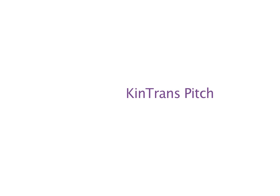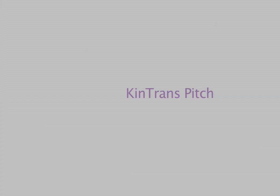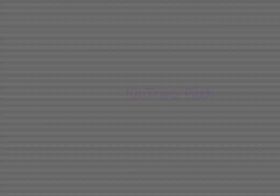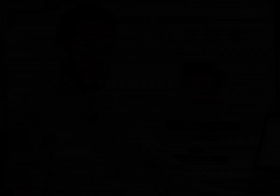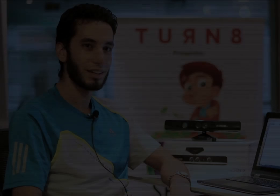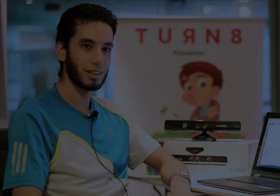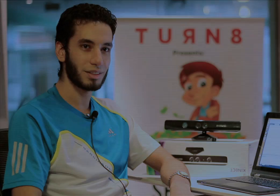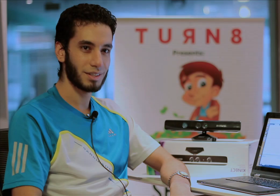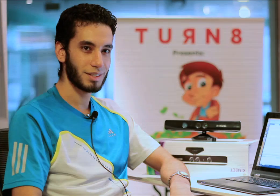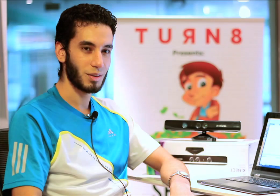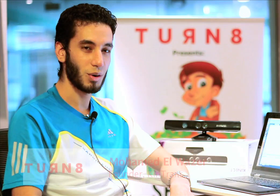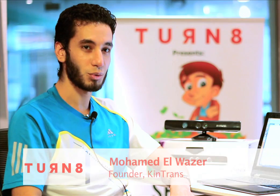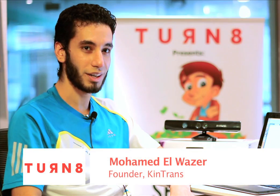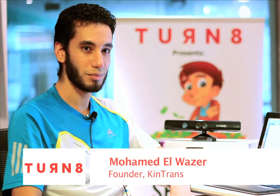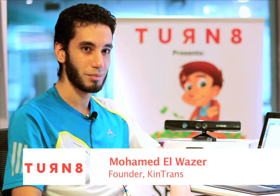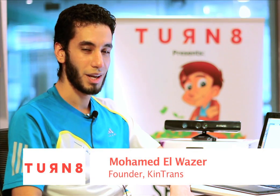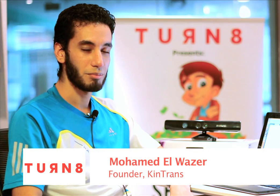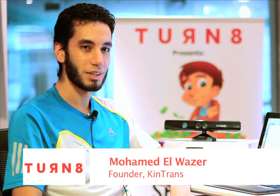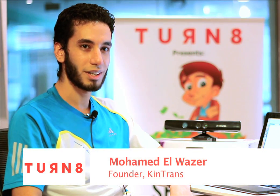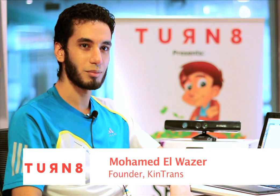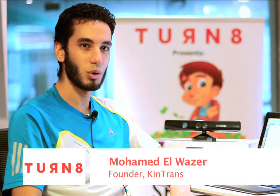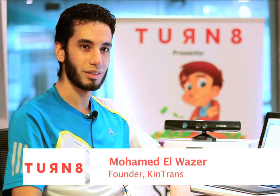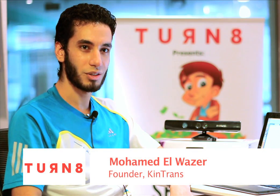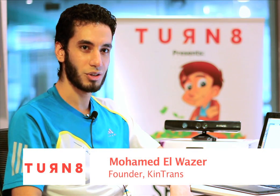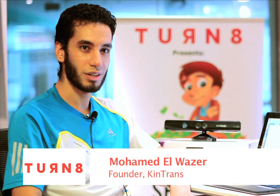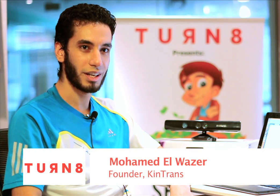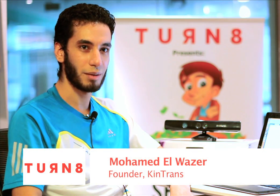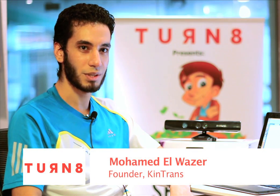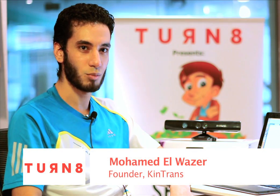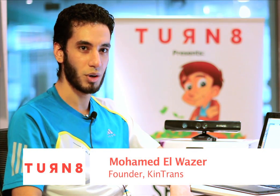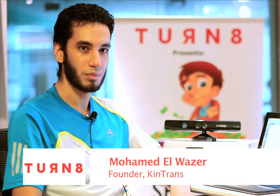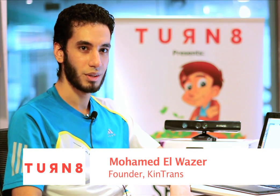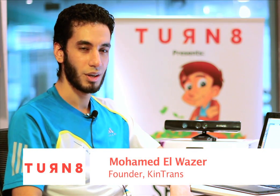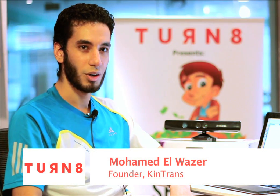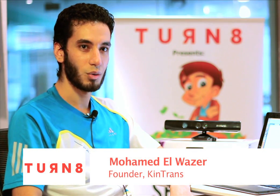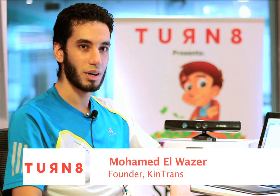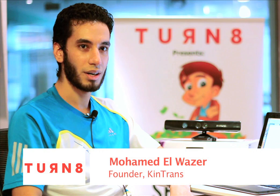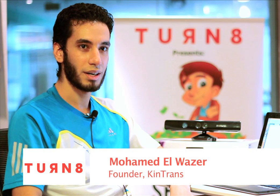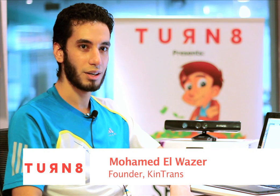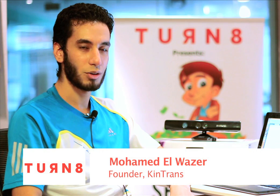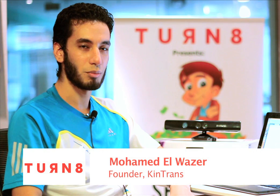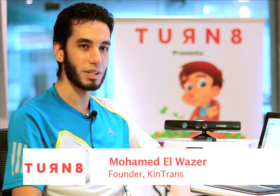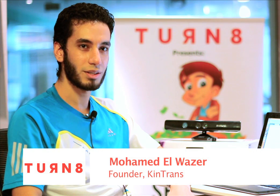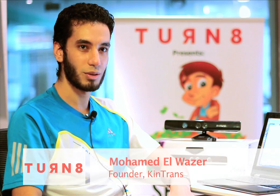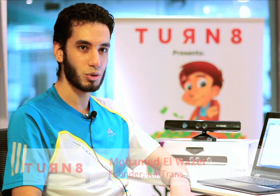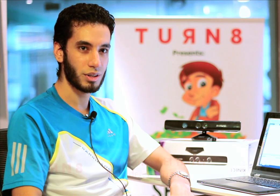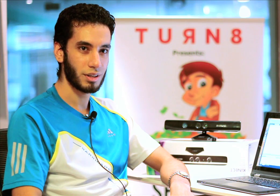كين ترانس كين مترجم بيترجم لغة الإشارة لكلام مسموع هو كومبليت سيليوشن